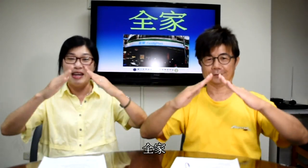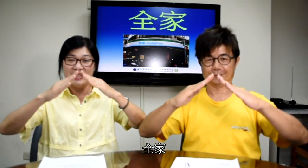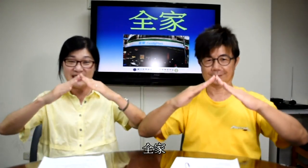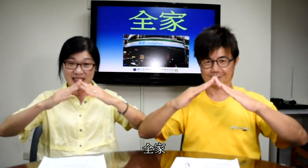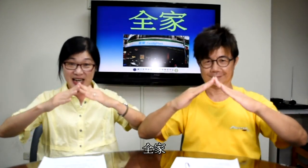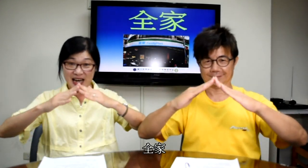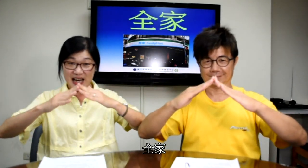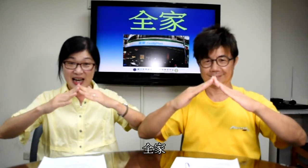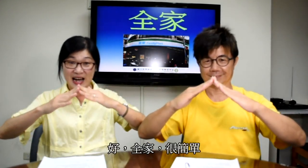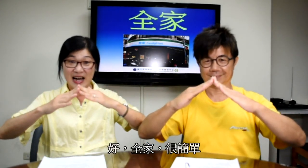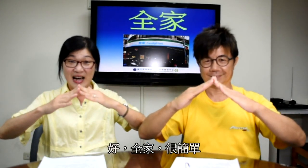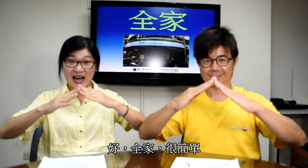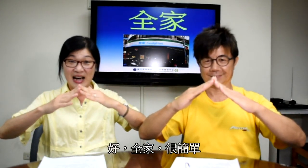全家，